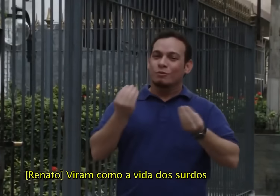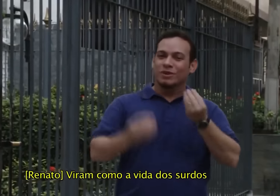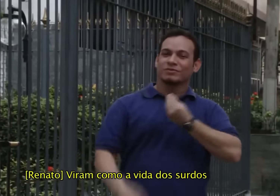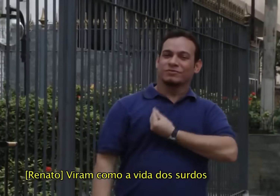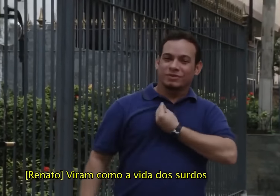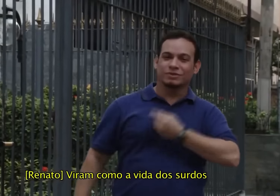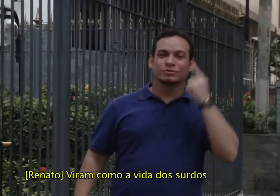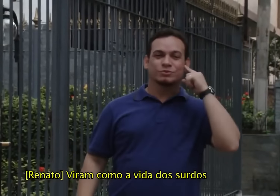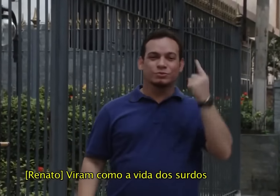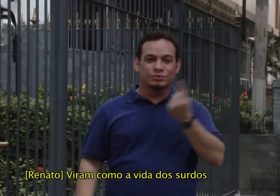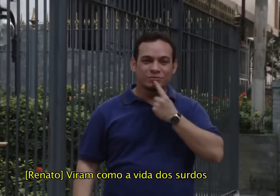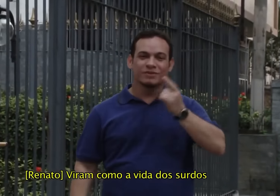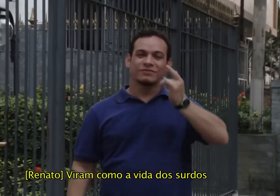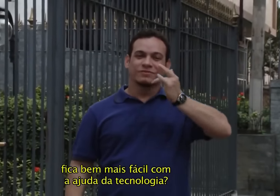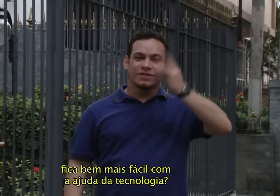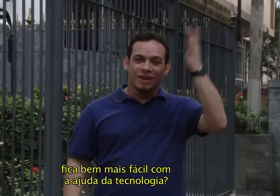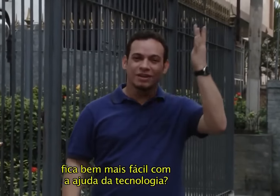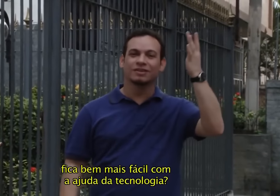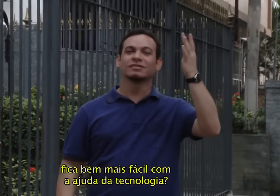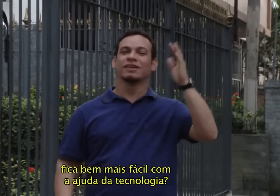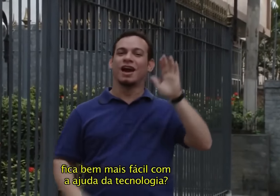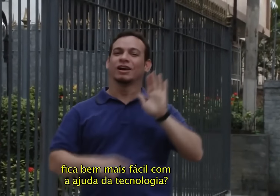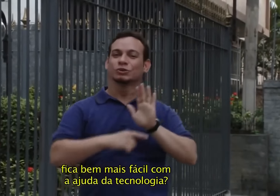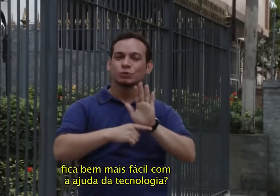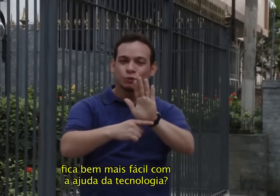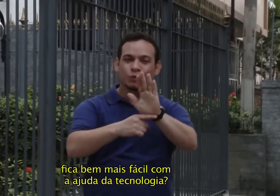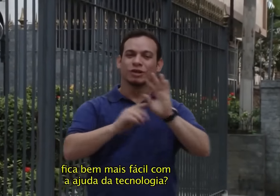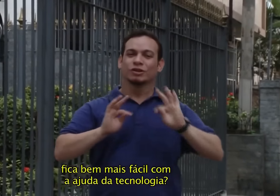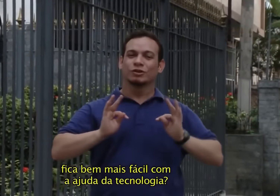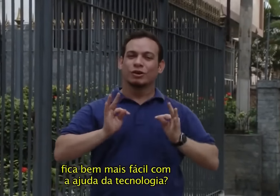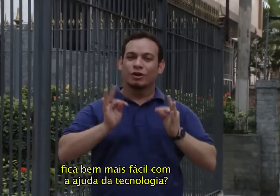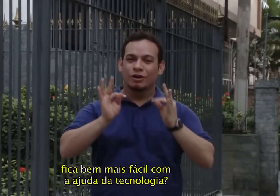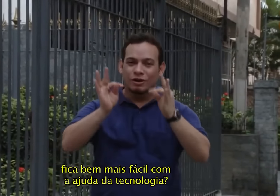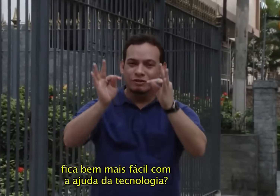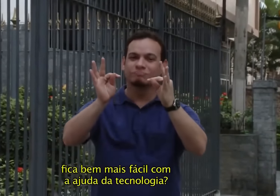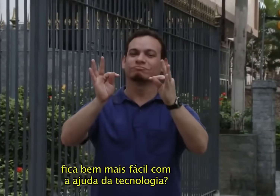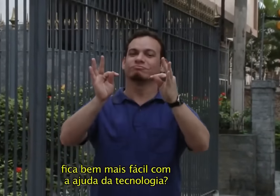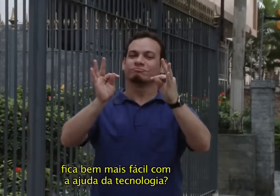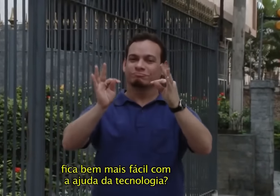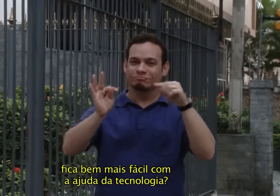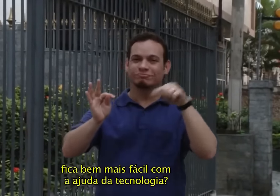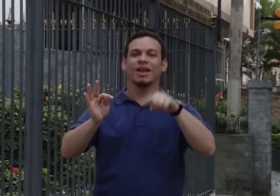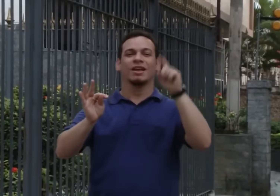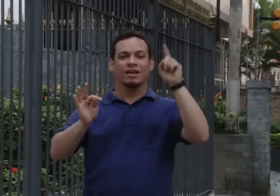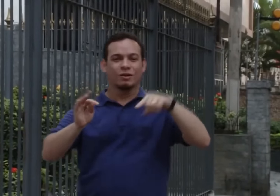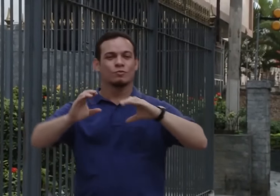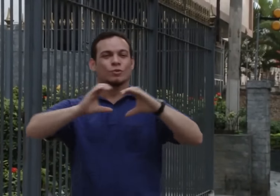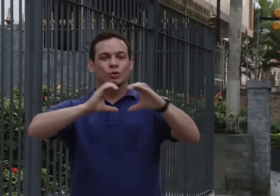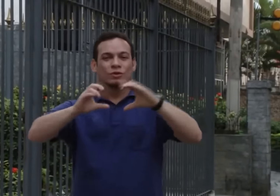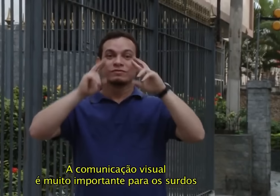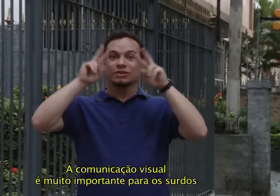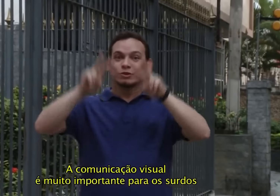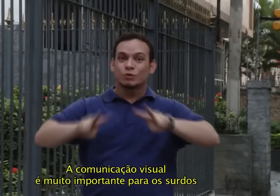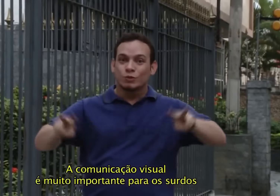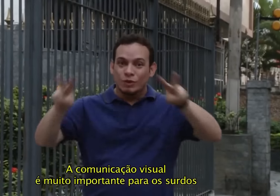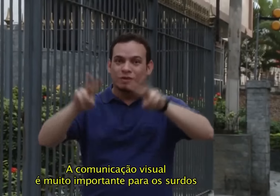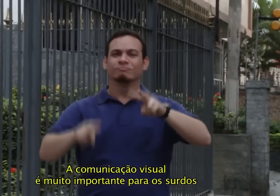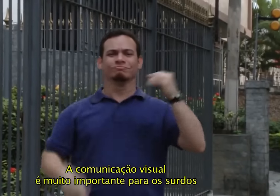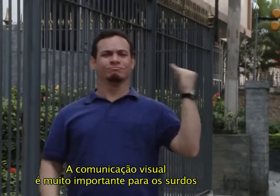Viram como a vida dos surdos fica bem mais fácil com a ajuda da tecnologia? A comunicação visual